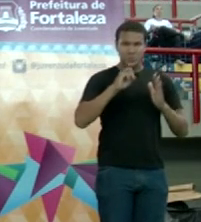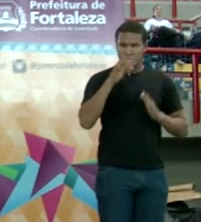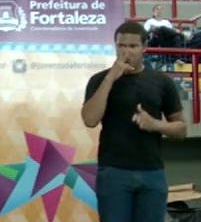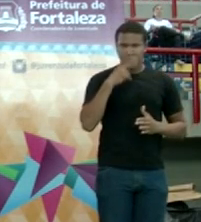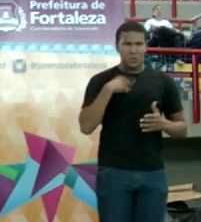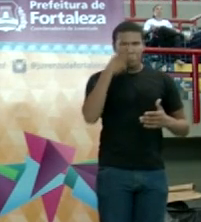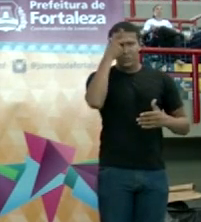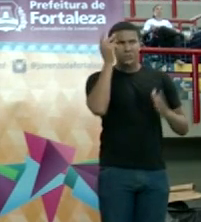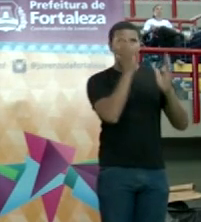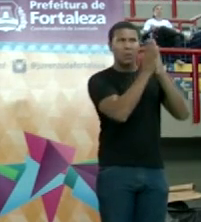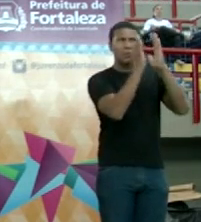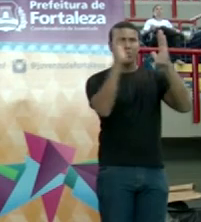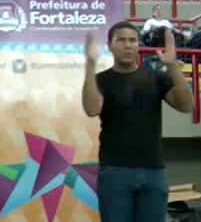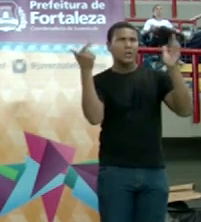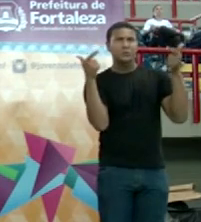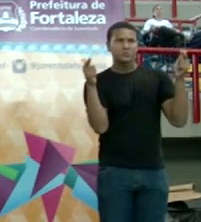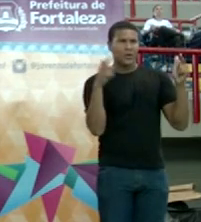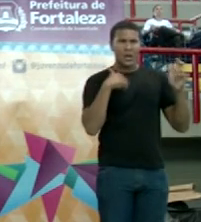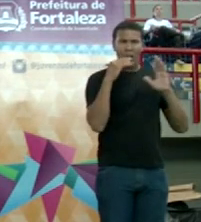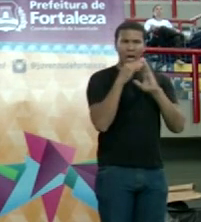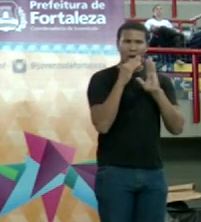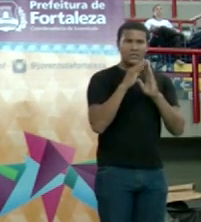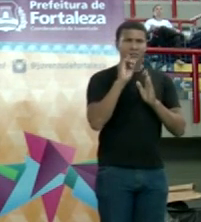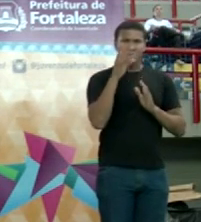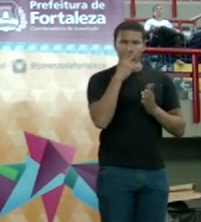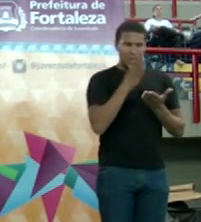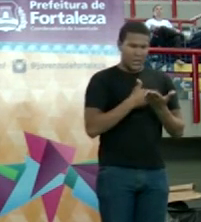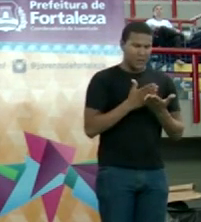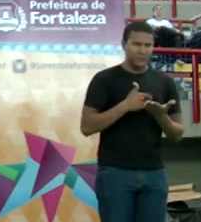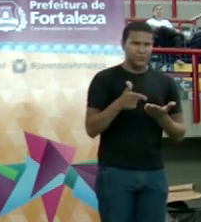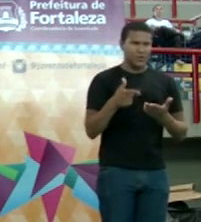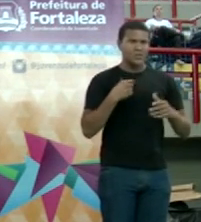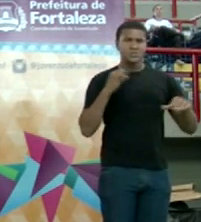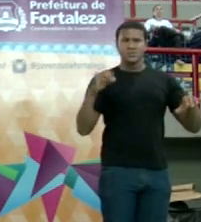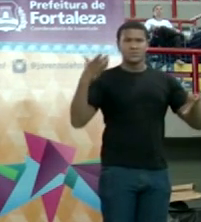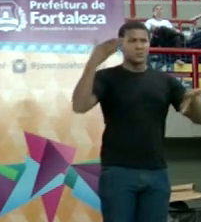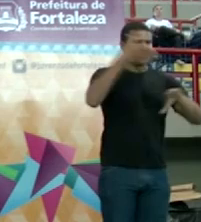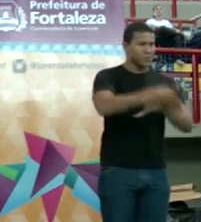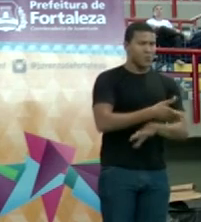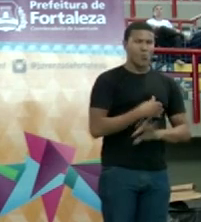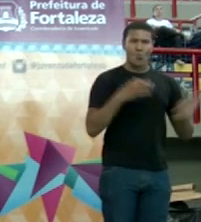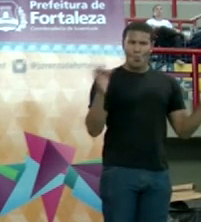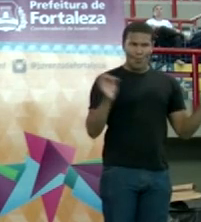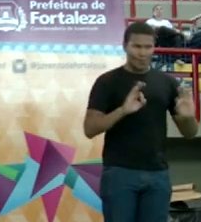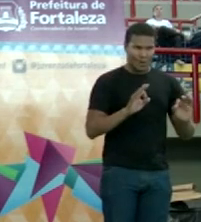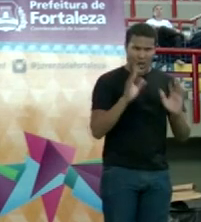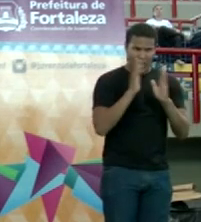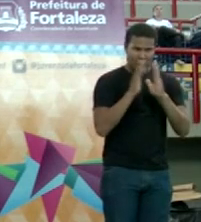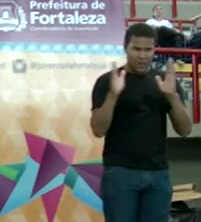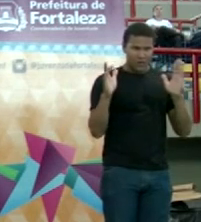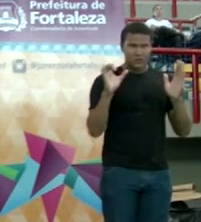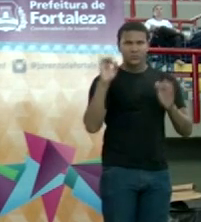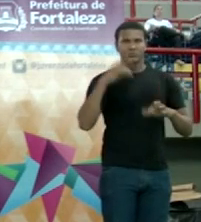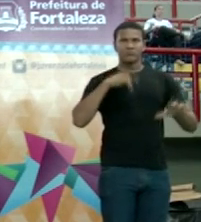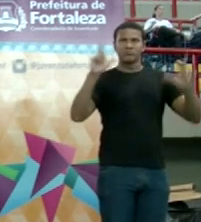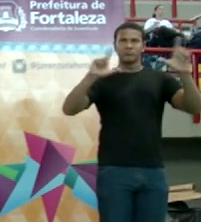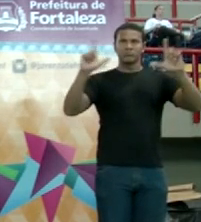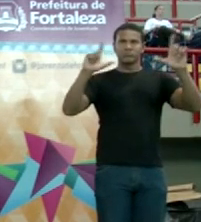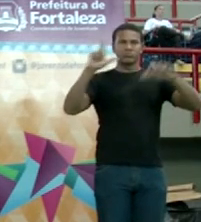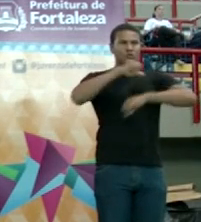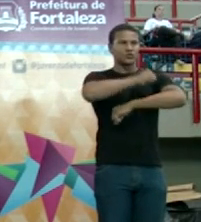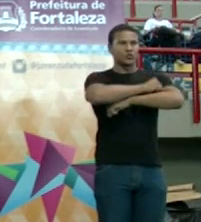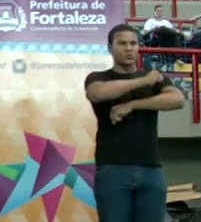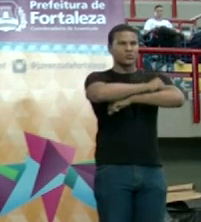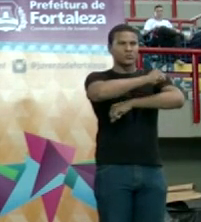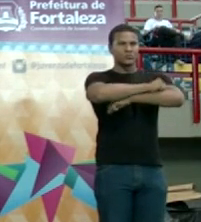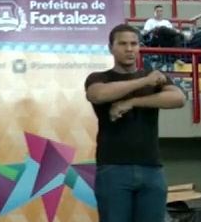de uma biblioteca, que não tem acesso a uma biblioteca, por exemplo, deve assistir a telejornais. Todos